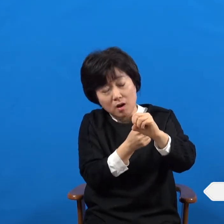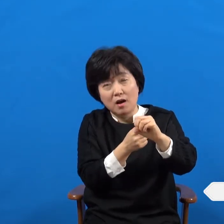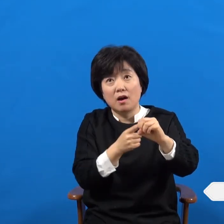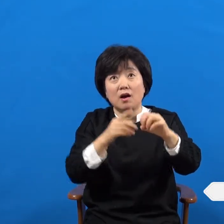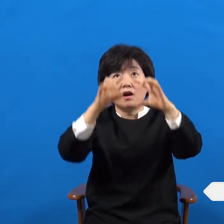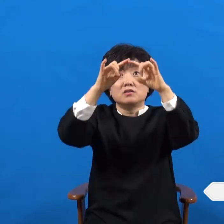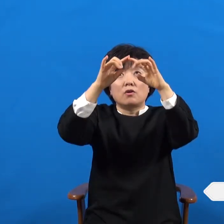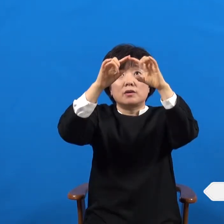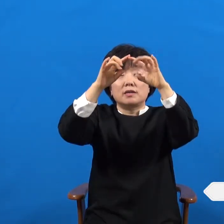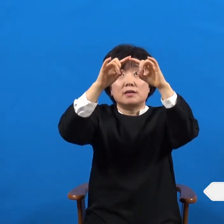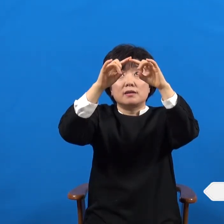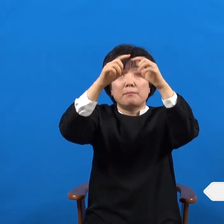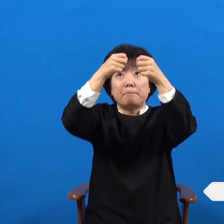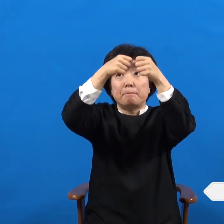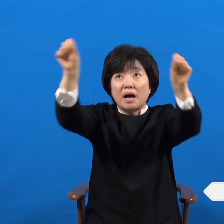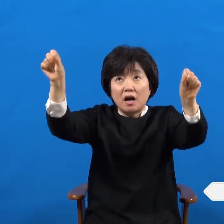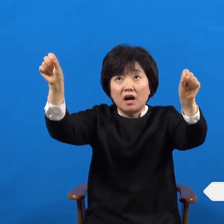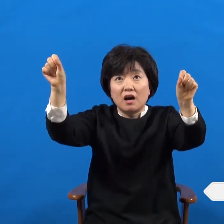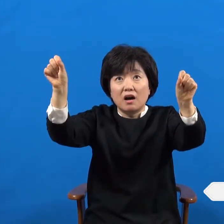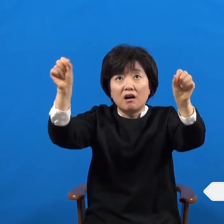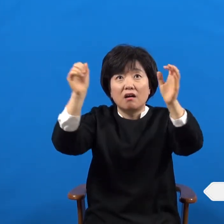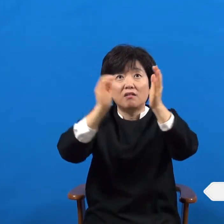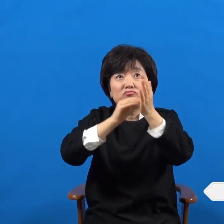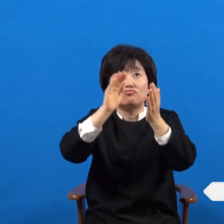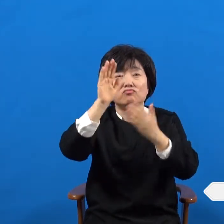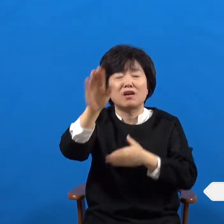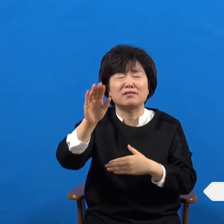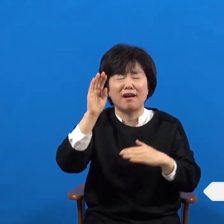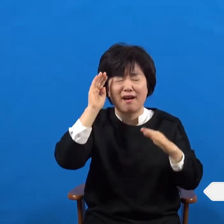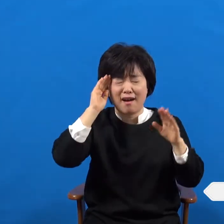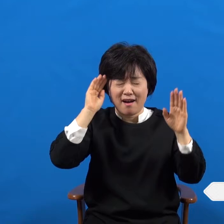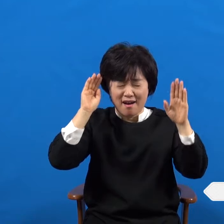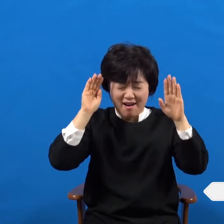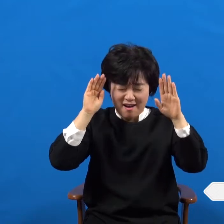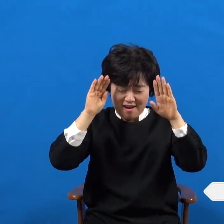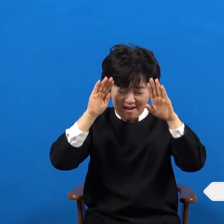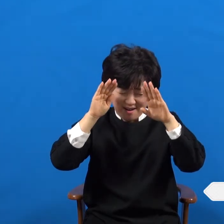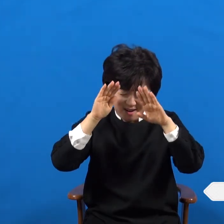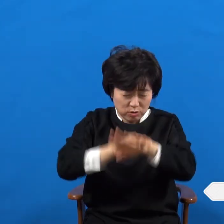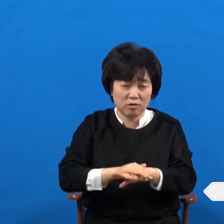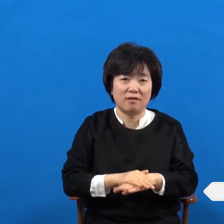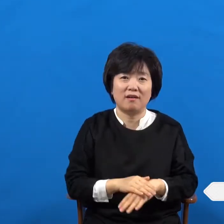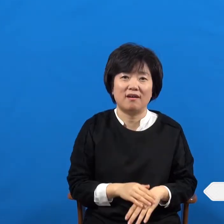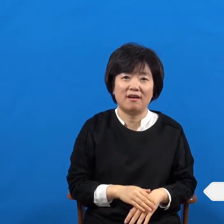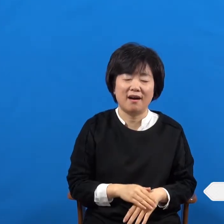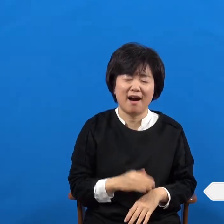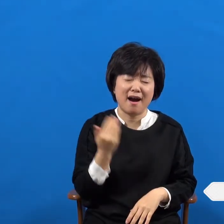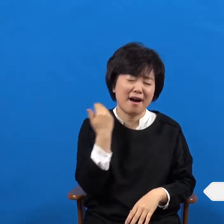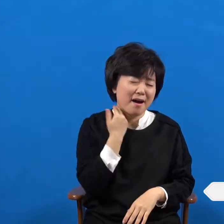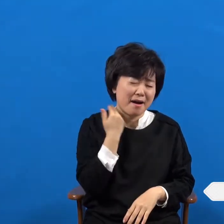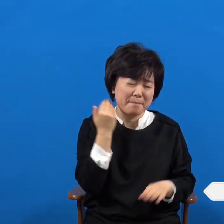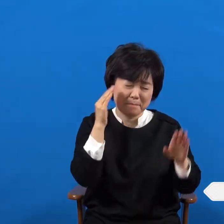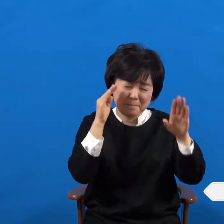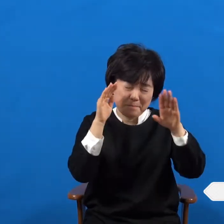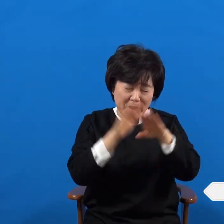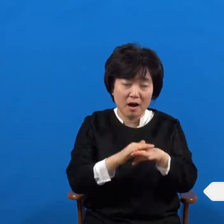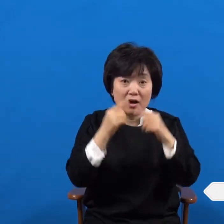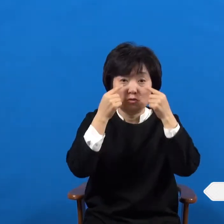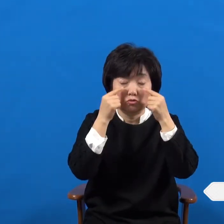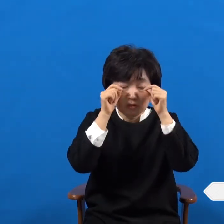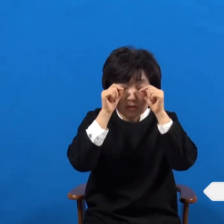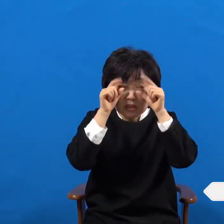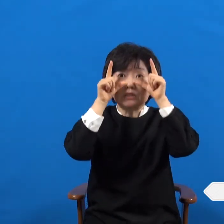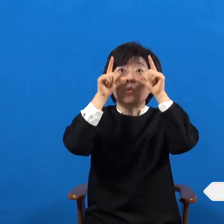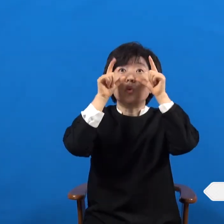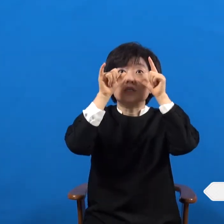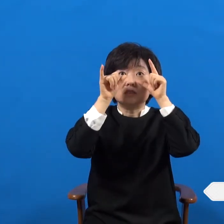그곳이 얼마나 어두운지 몰라요. 저는 그렇게 어두운 경험을 해본 적이 없습니다. 눈을 뜨고 있는데